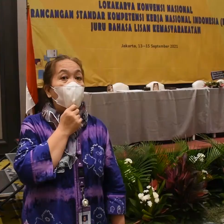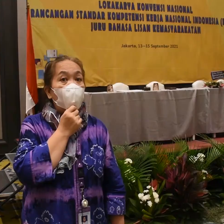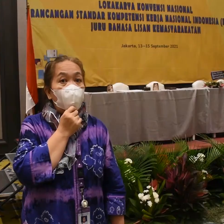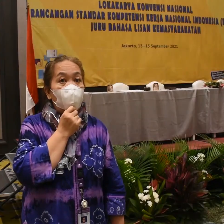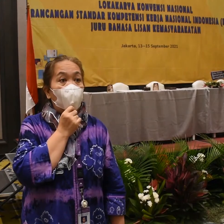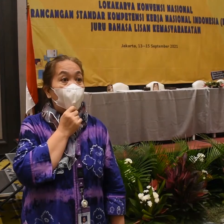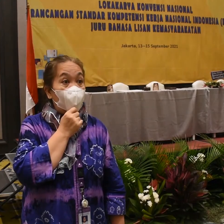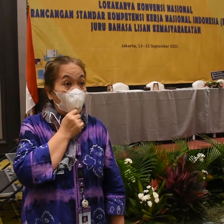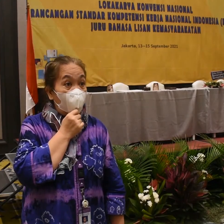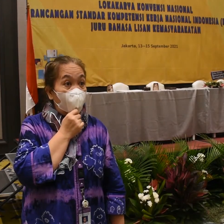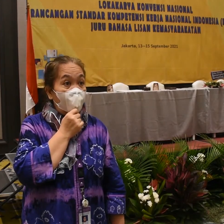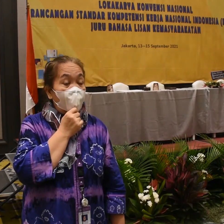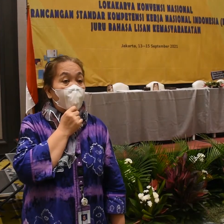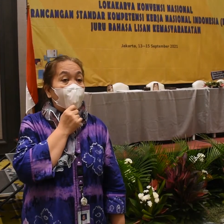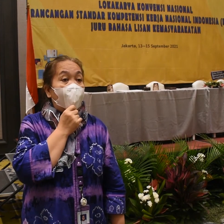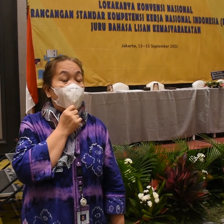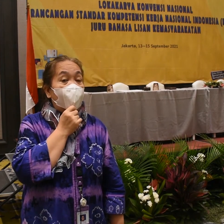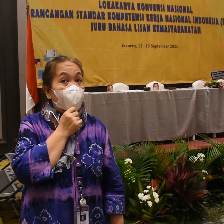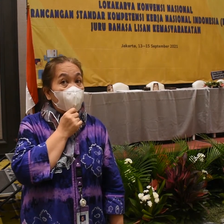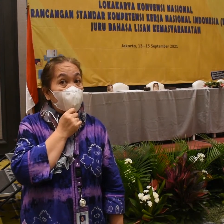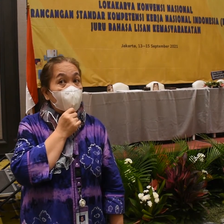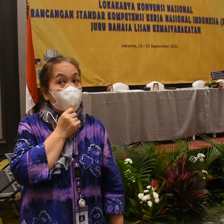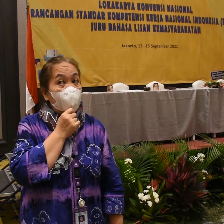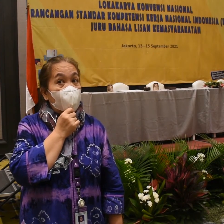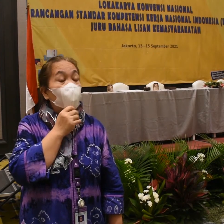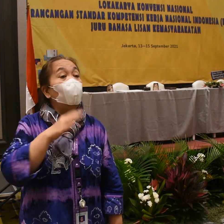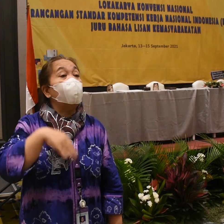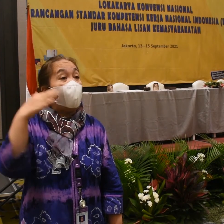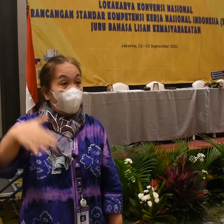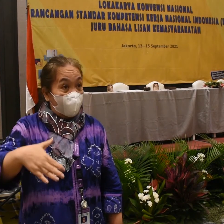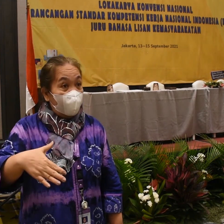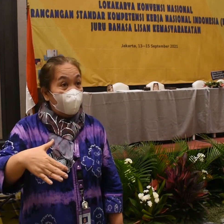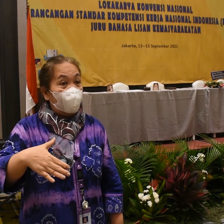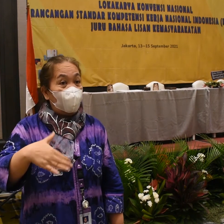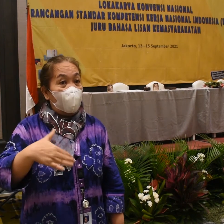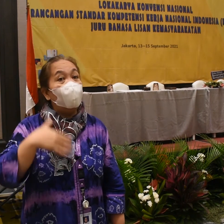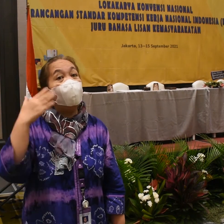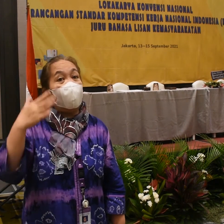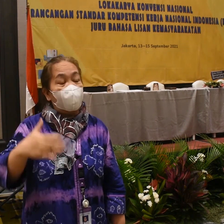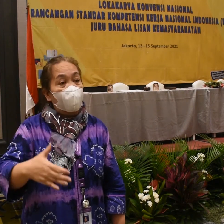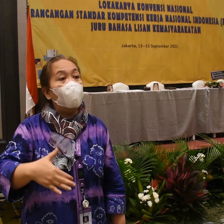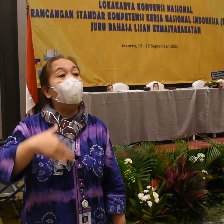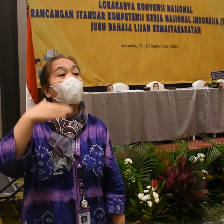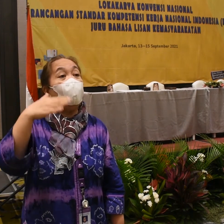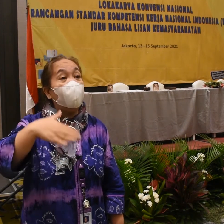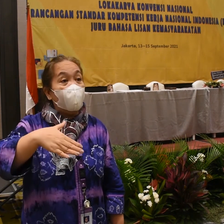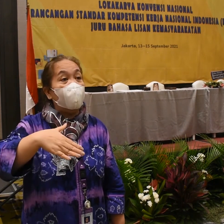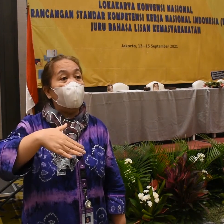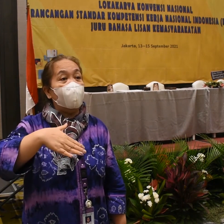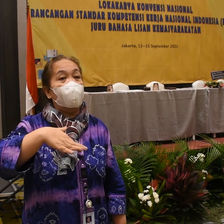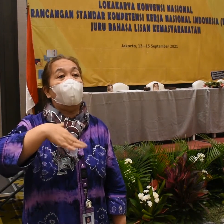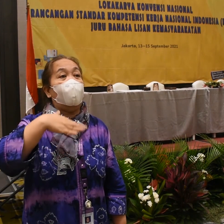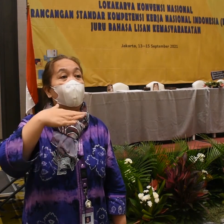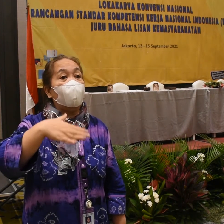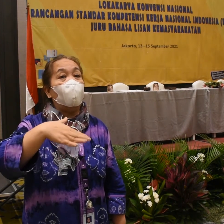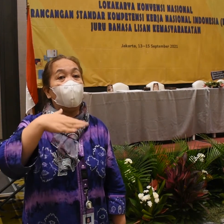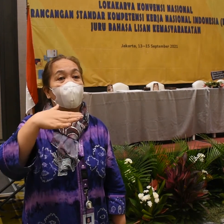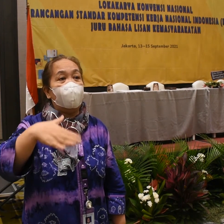kurikulum modul agar nanti lulusannya gitu ya, lulusannya memenuhi standar kompetensi